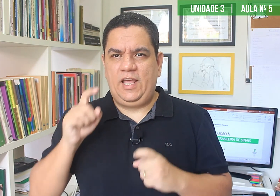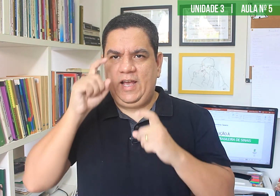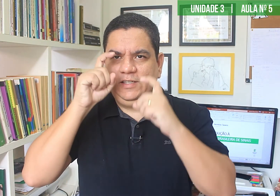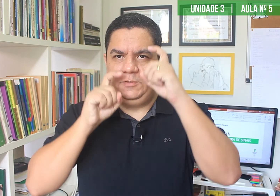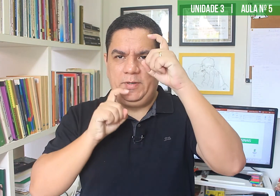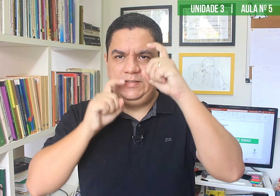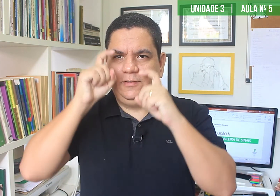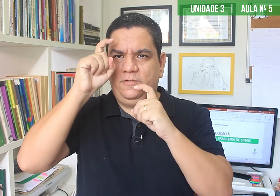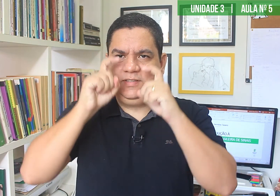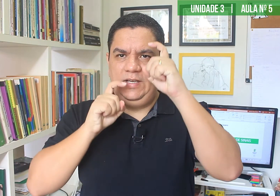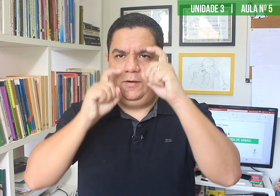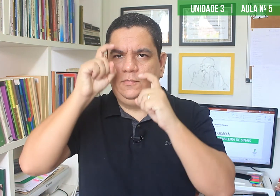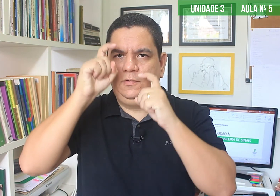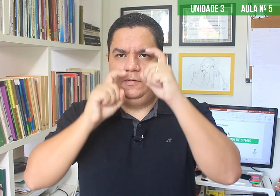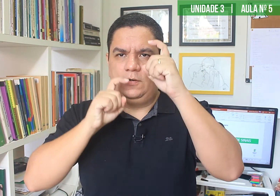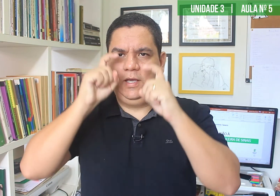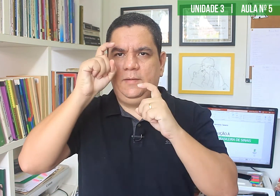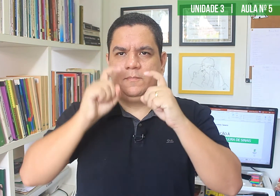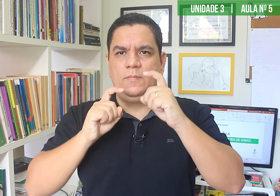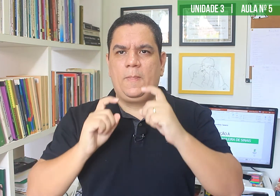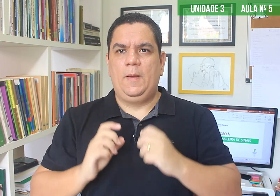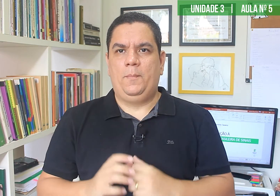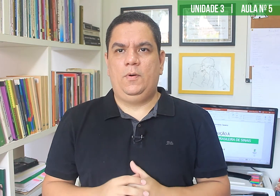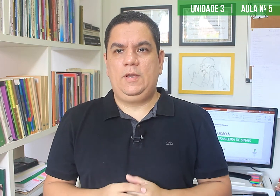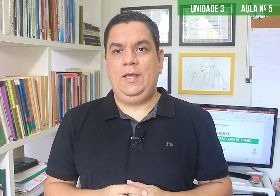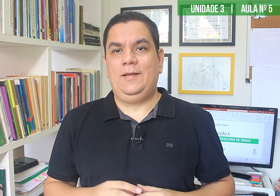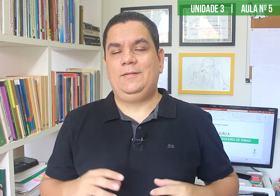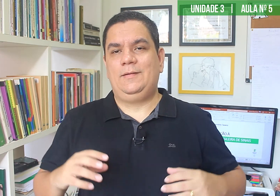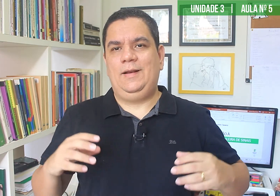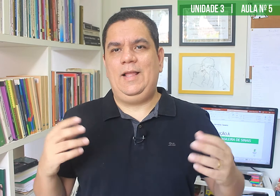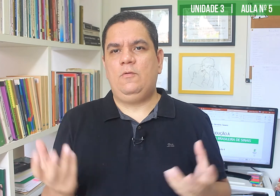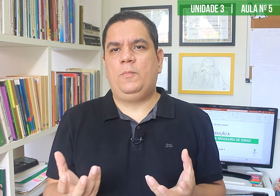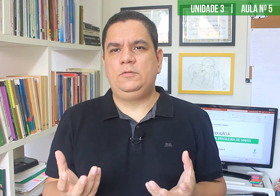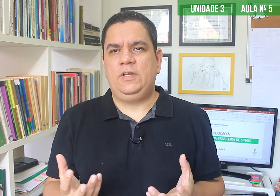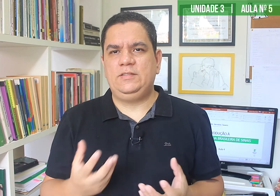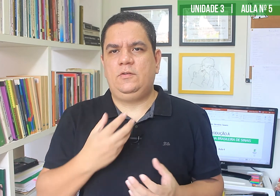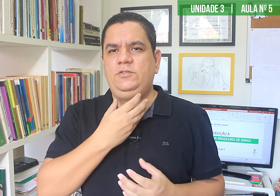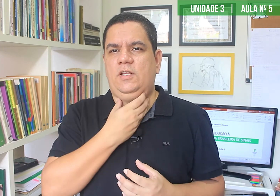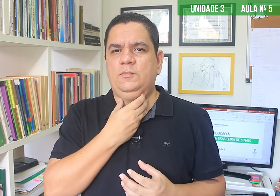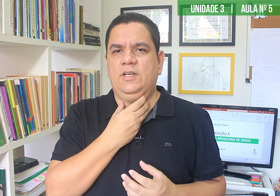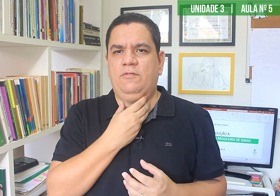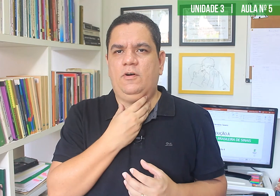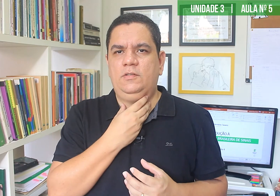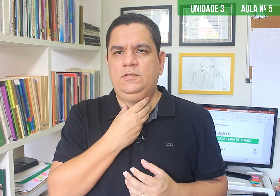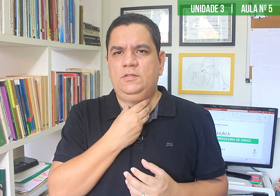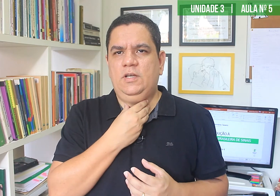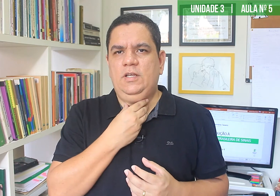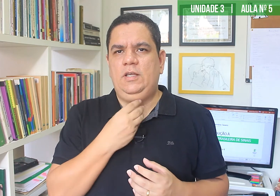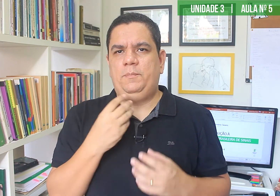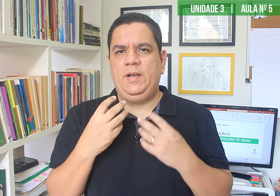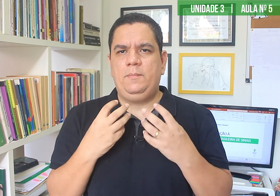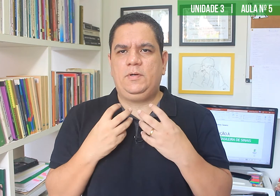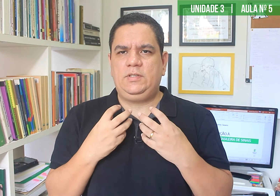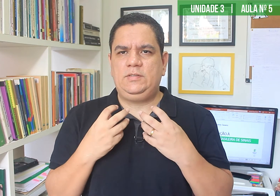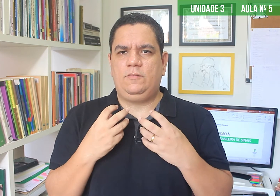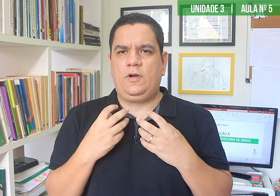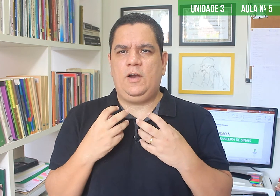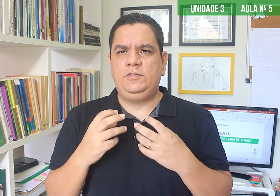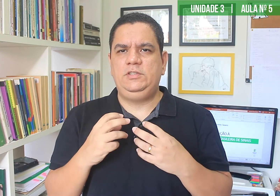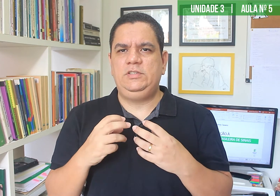a expressão facial, ok? Porque na língua portuguesa nós temos a voz e pela impostação vocal a gente